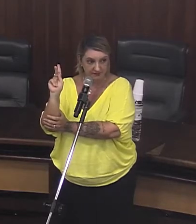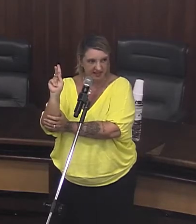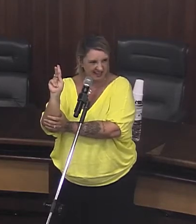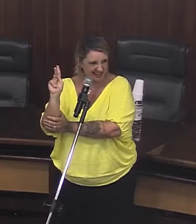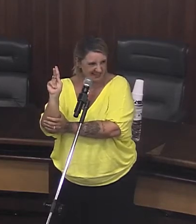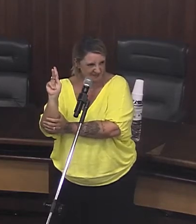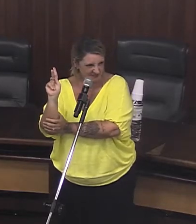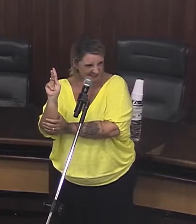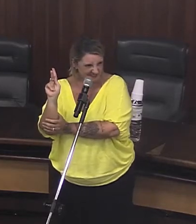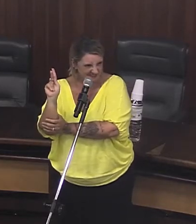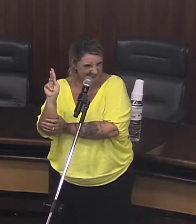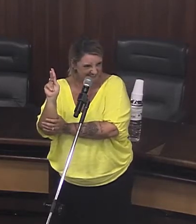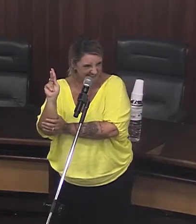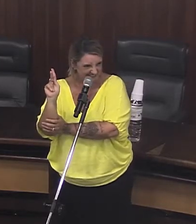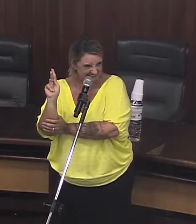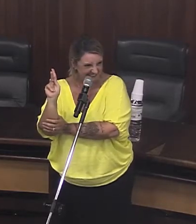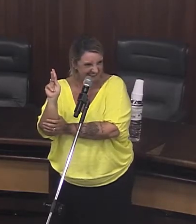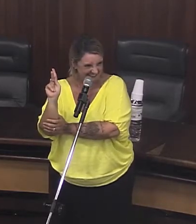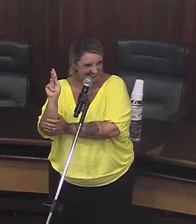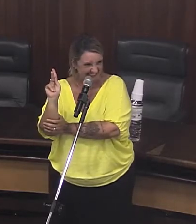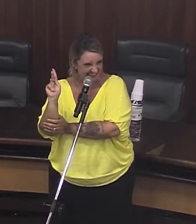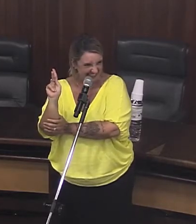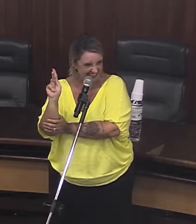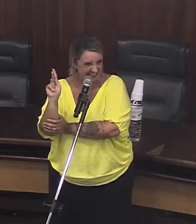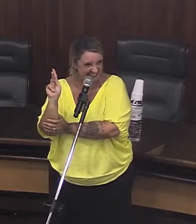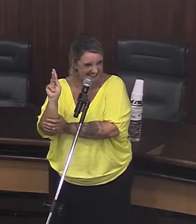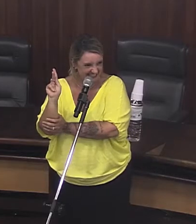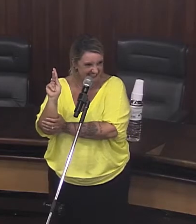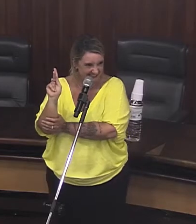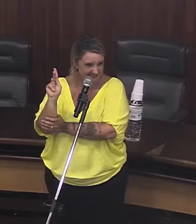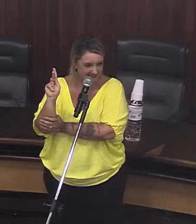Ai, a mão está doendo. Tá, né?